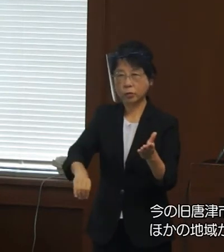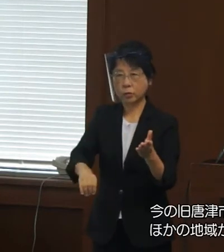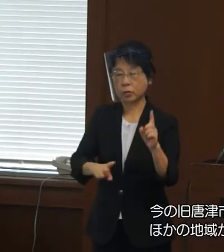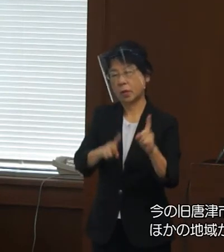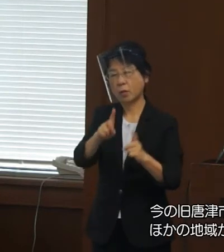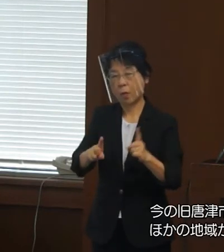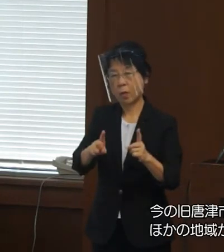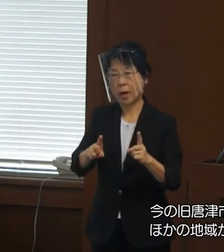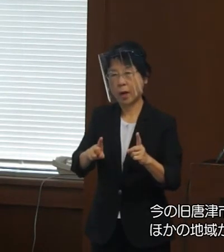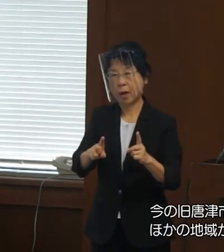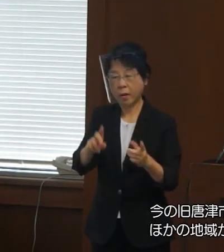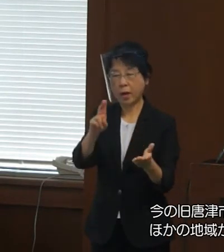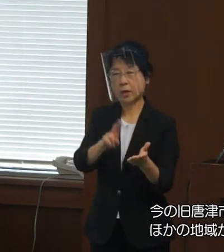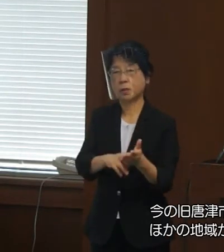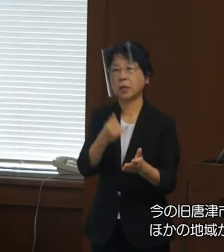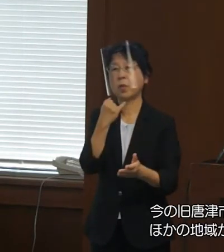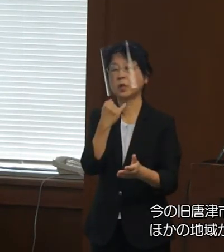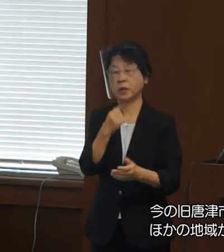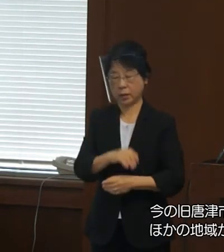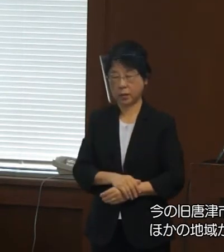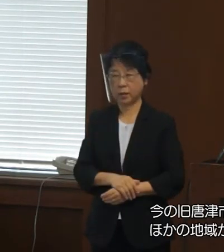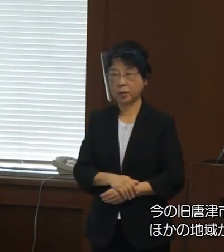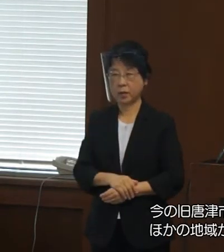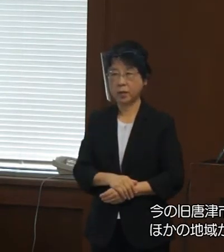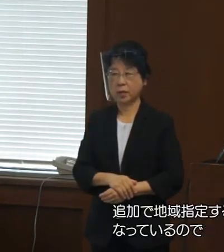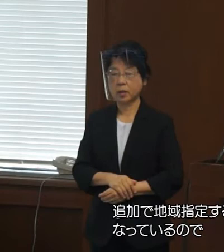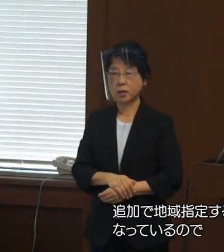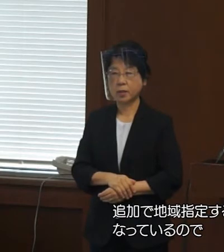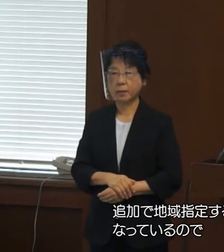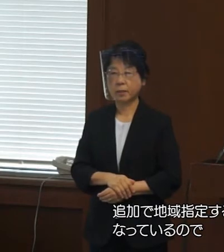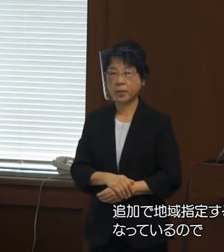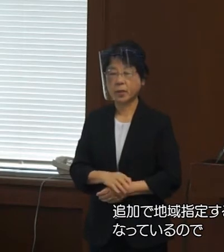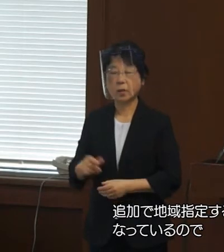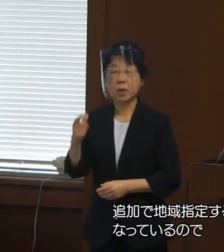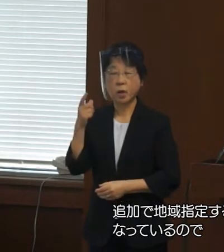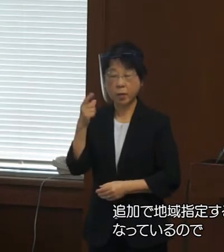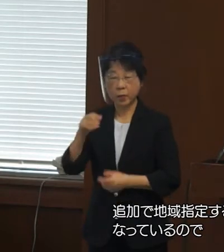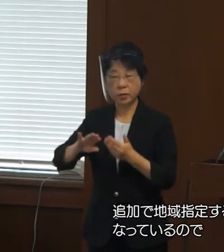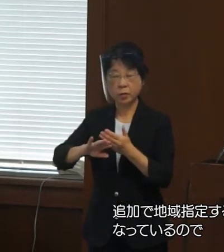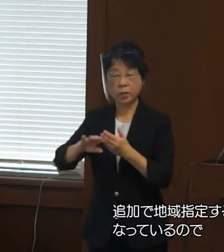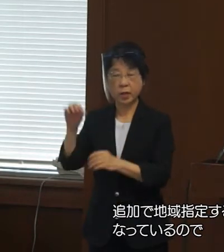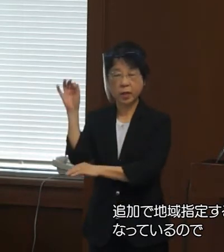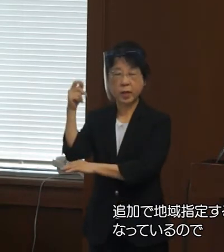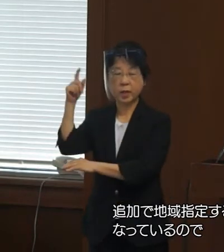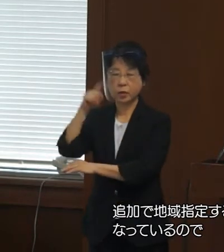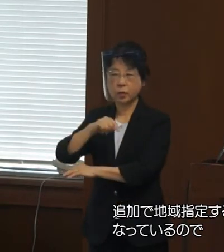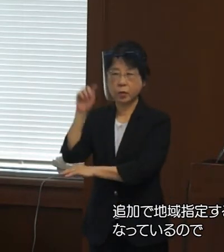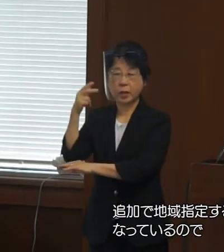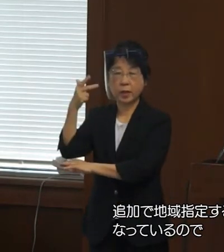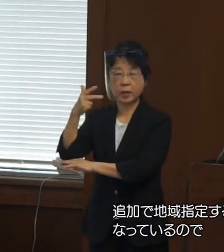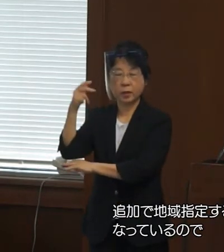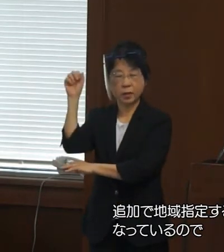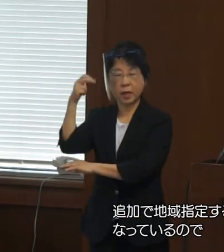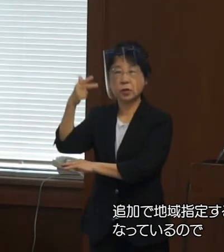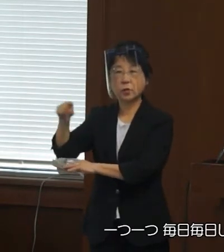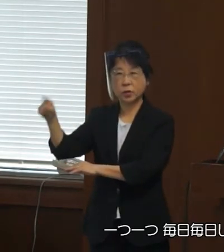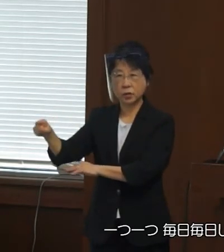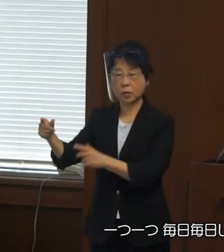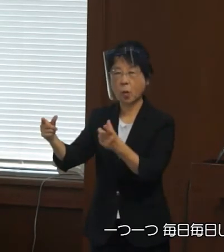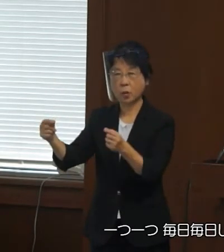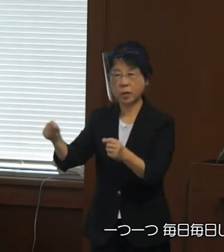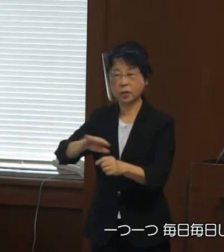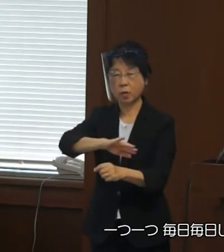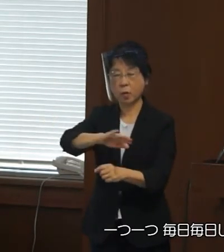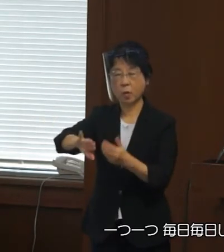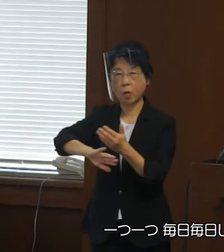今の旧唐津市みたいな状況に他の地域がなってくれば、追加で地域指定することができるようになっているので、あの一